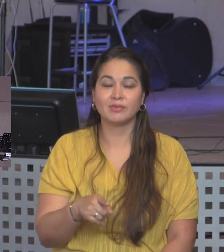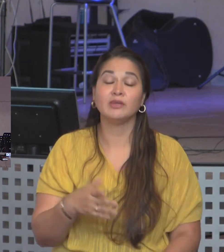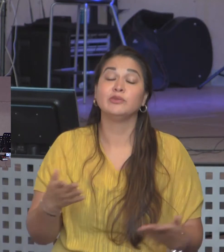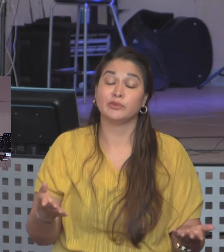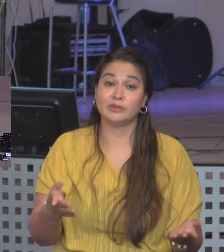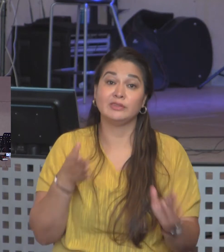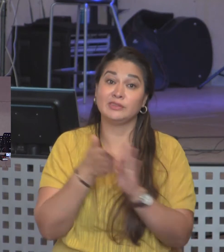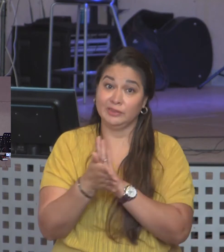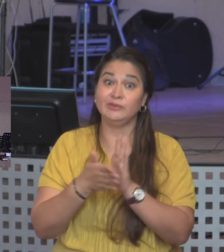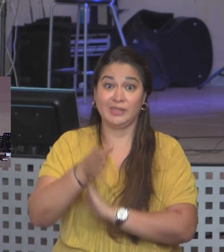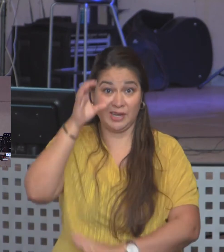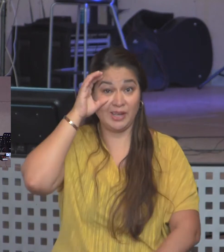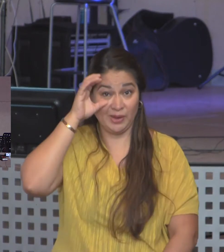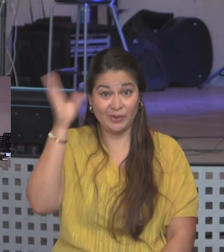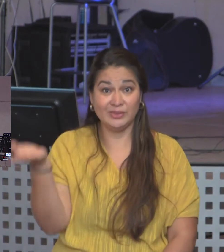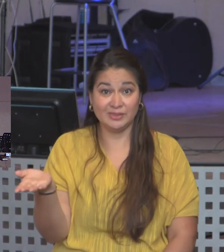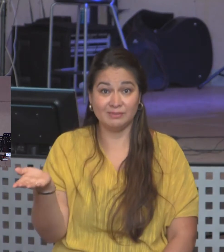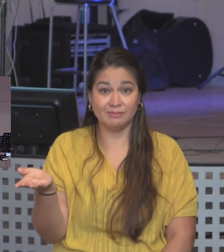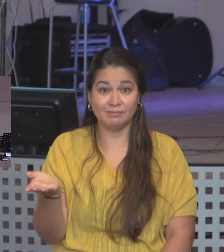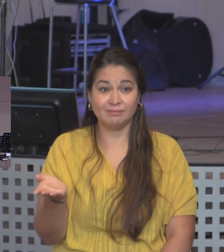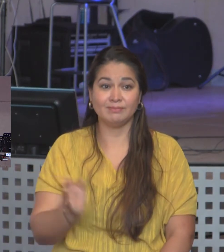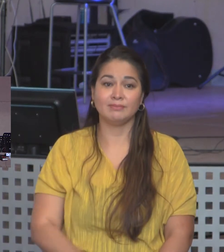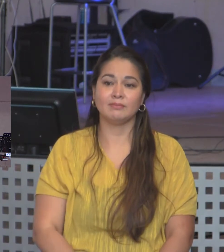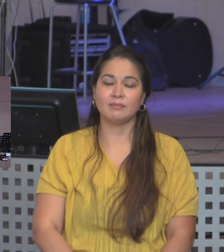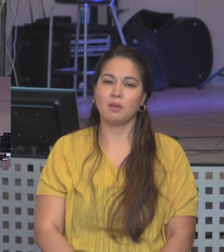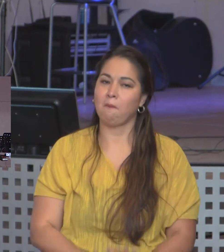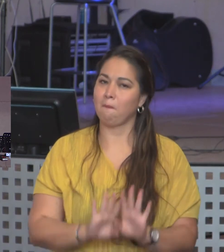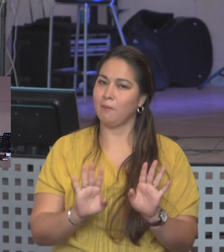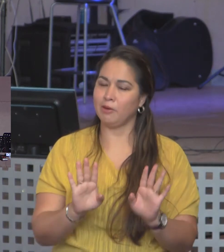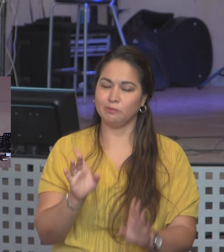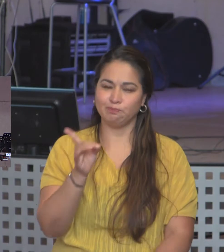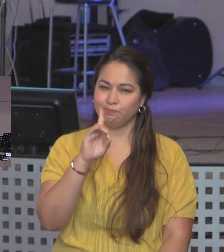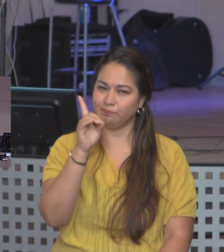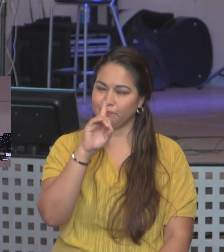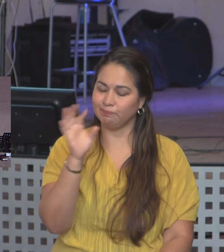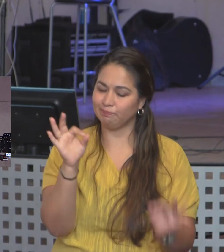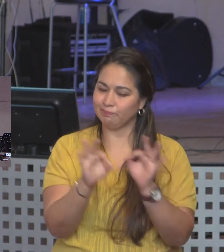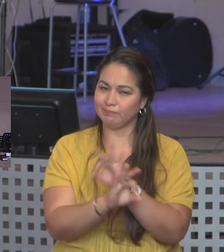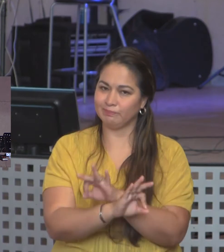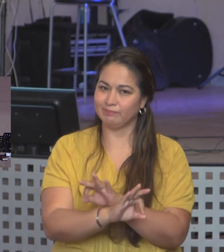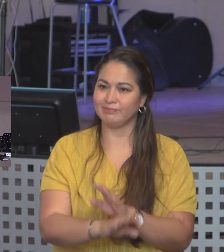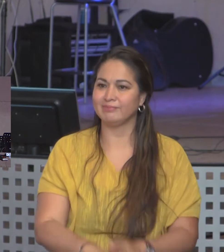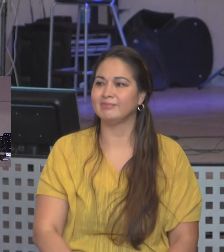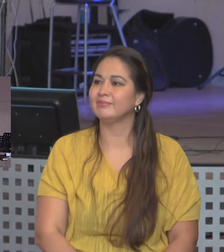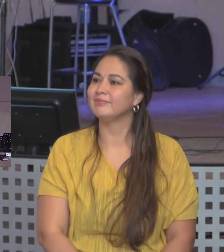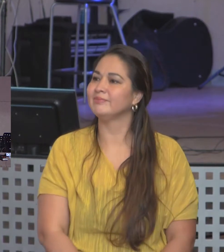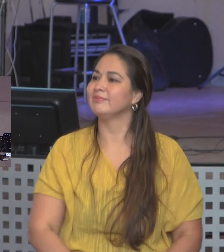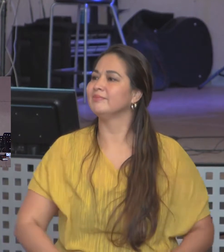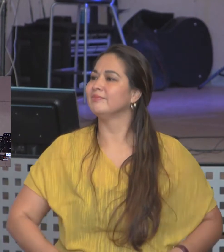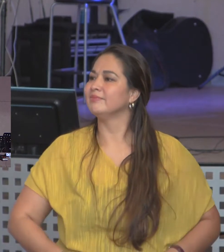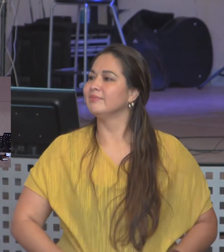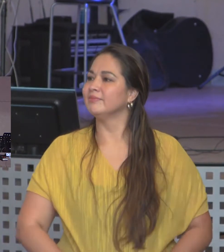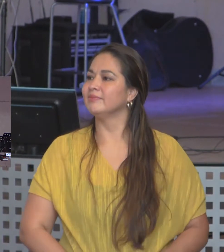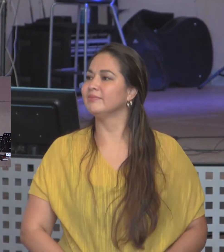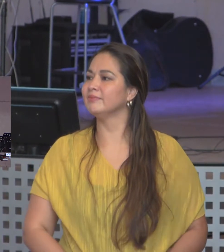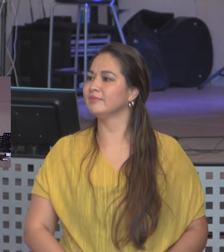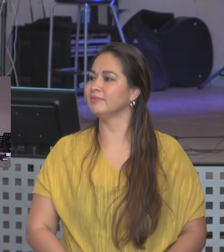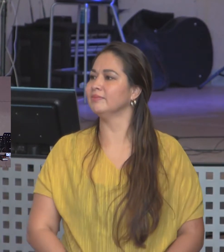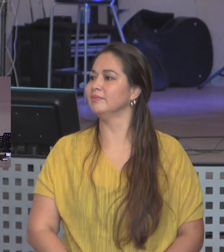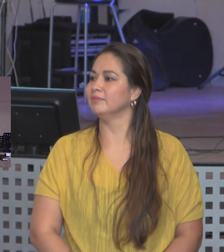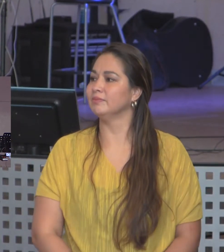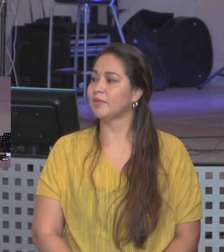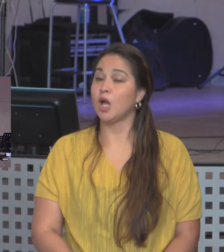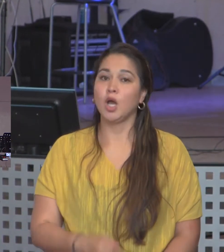oye. Pero no. Quiero soltar solo unas poquitas cosas, porque luego además hay otra reunión y no me